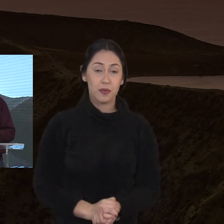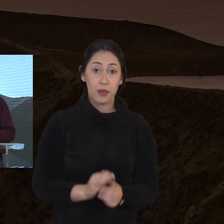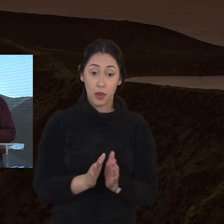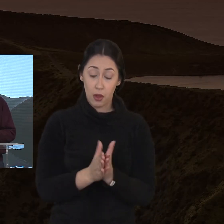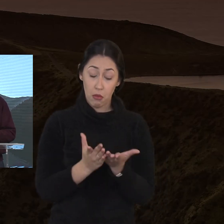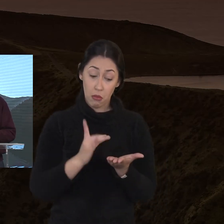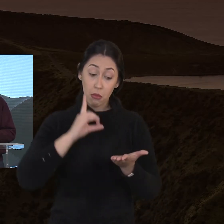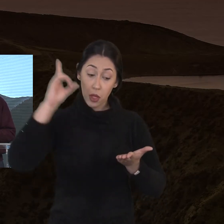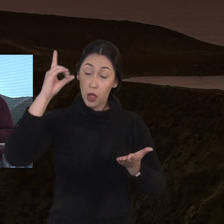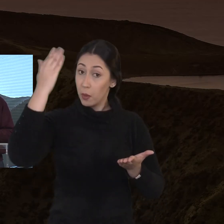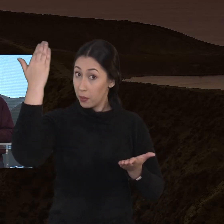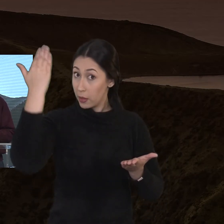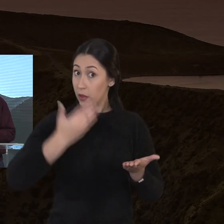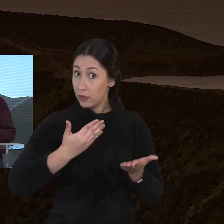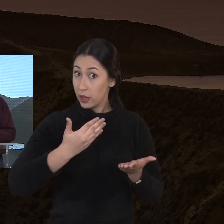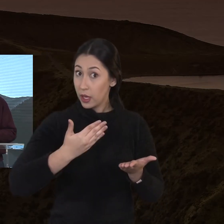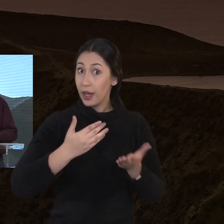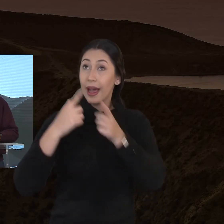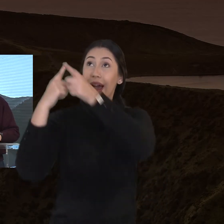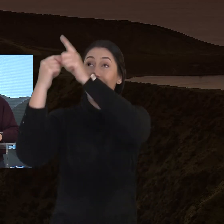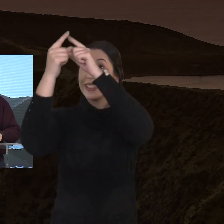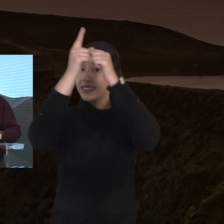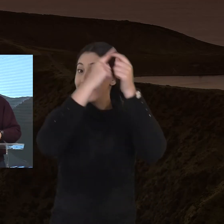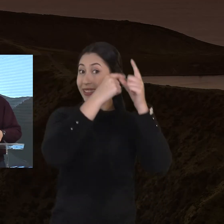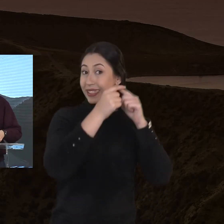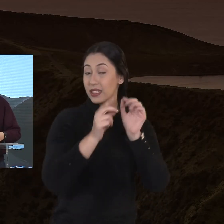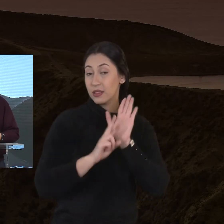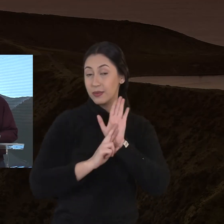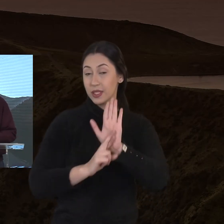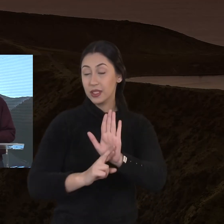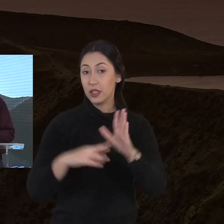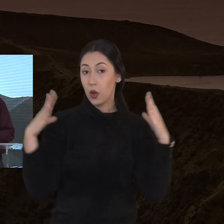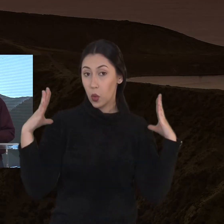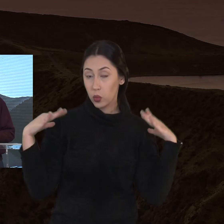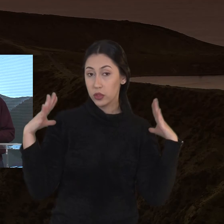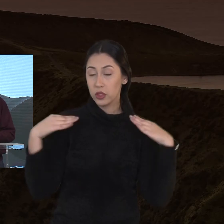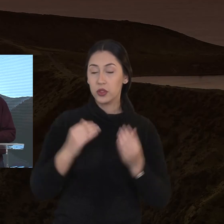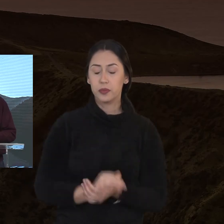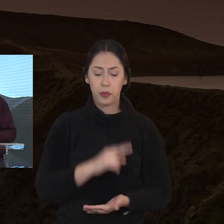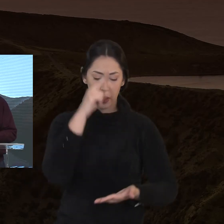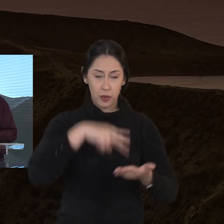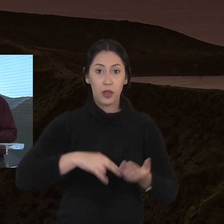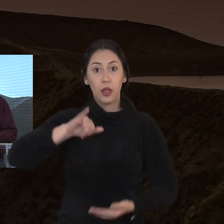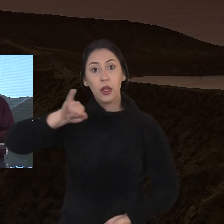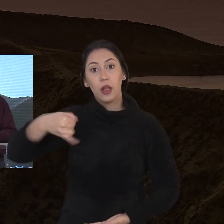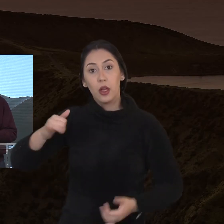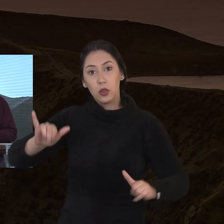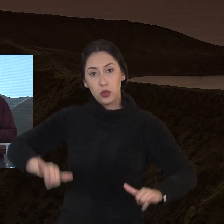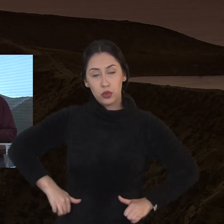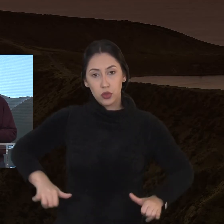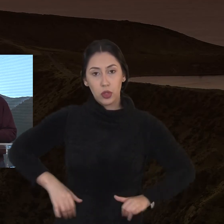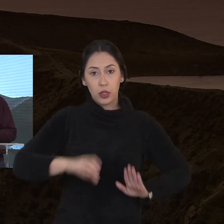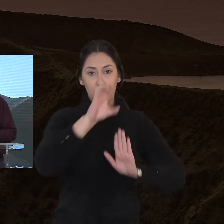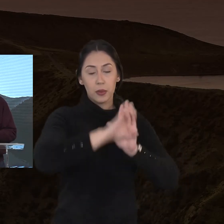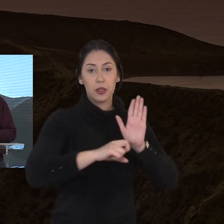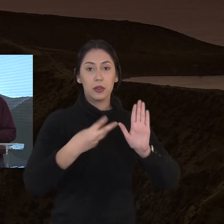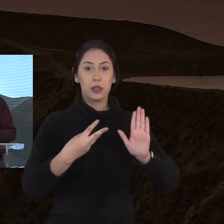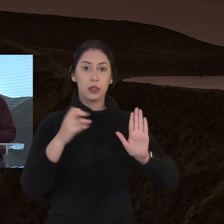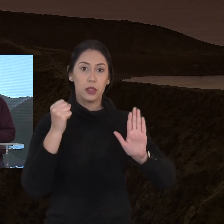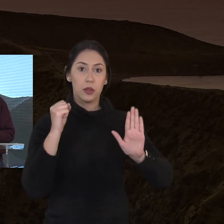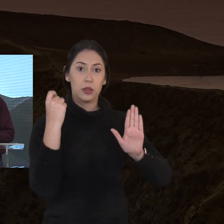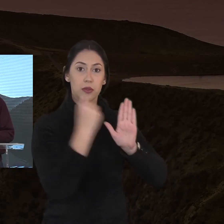provar aqui na bíblia os as estrelas do céu representam os anjos homens e ler j38 7